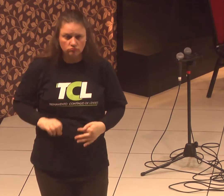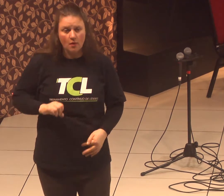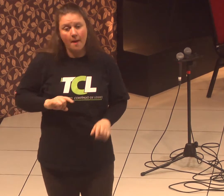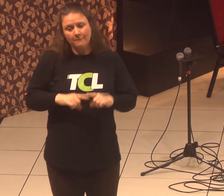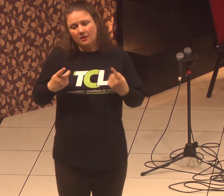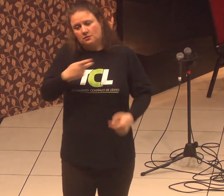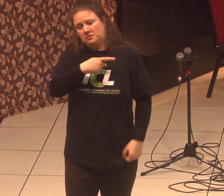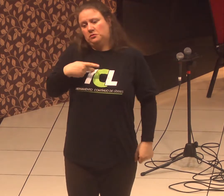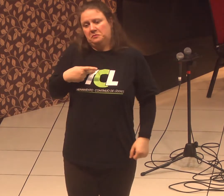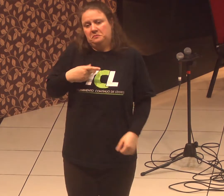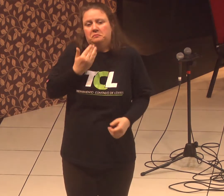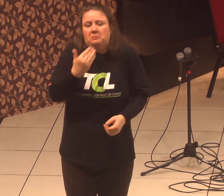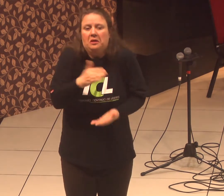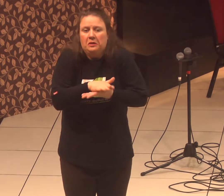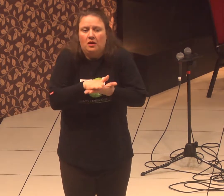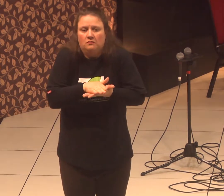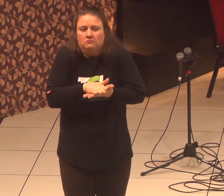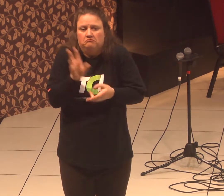você vai se acomodar.